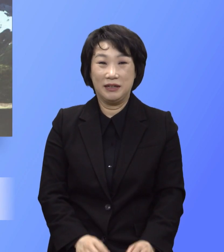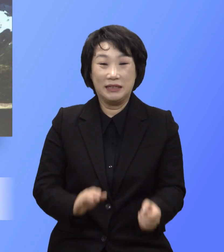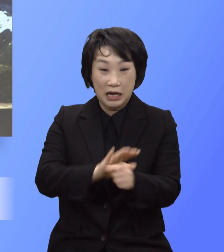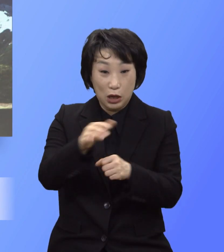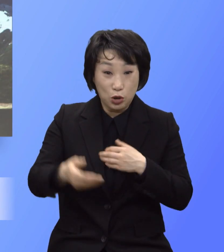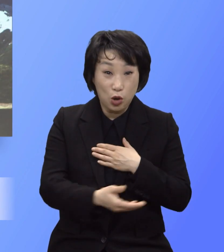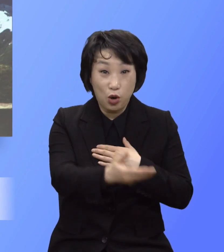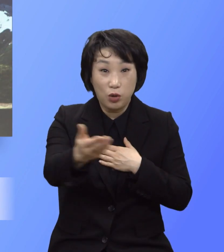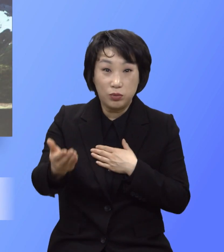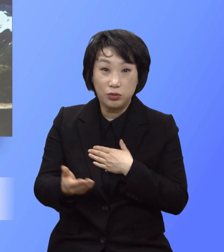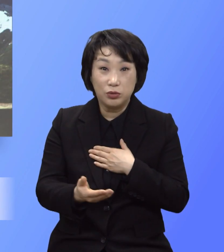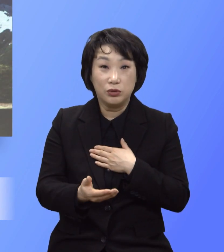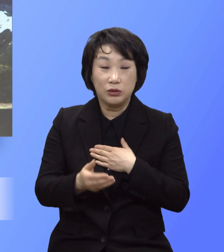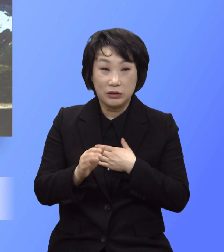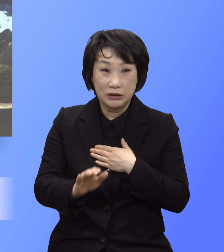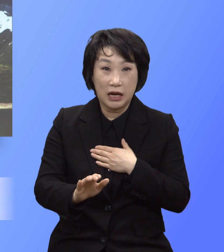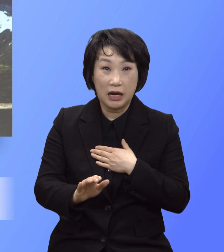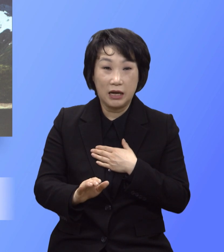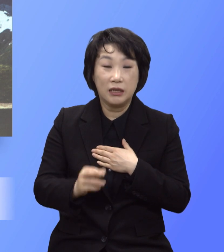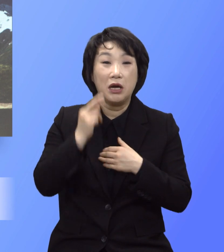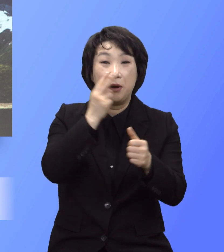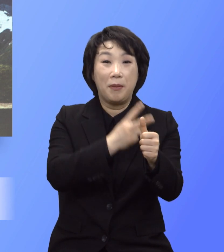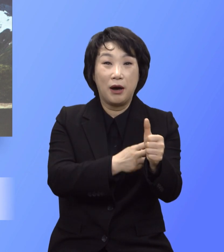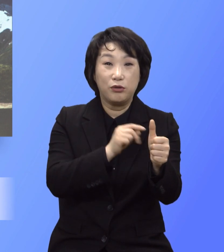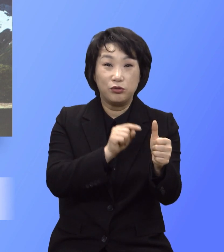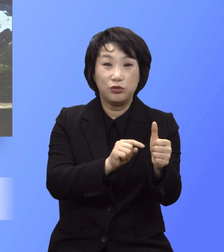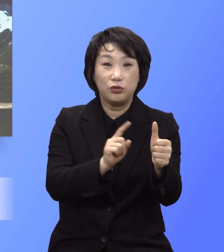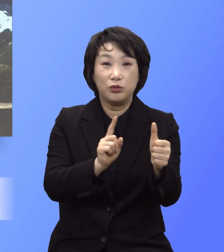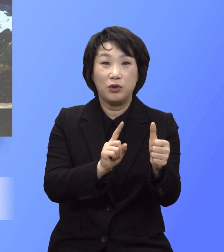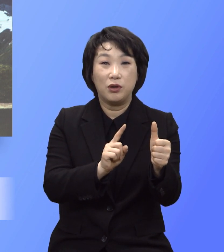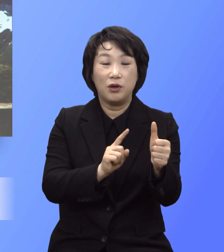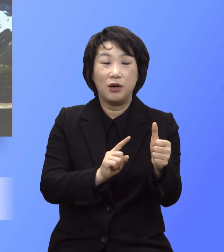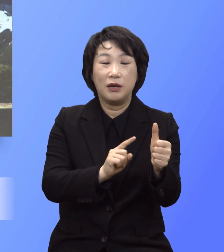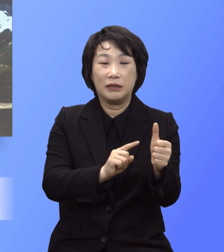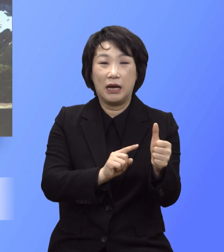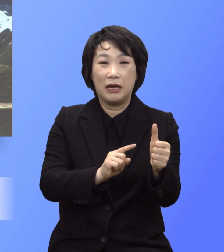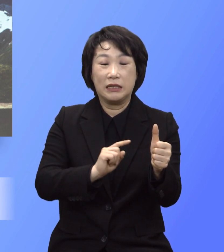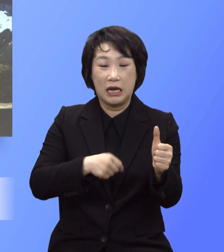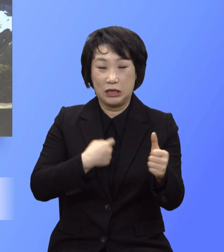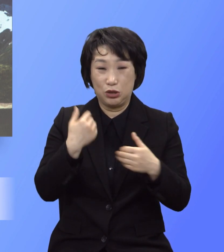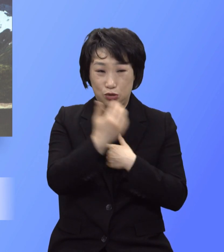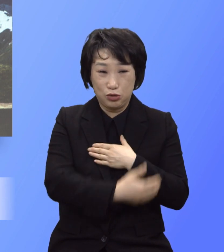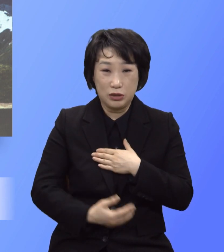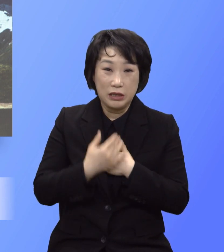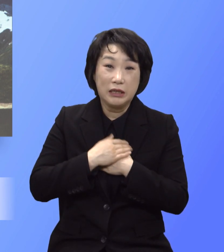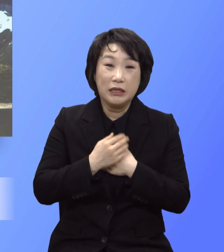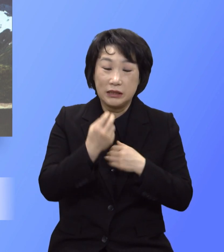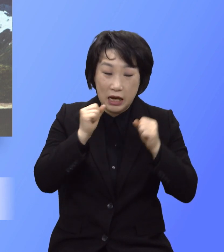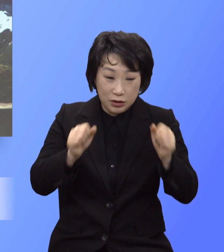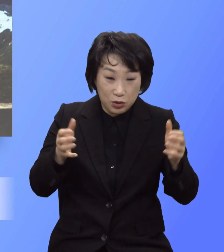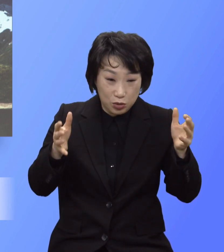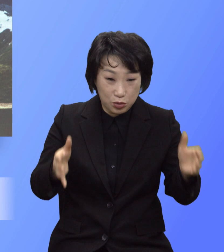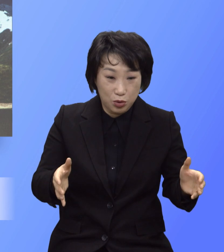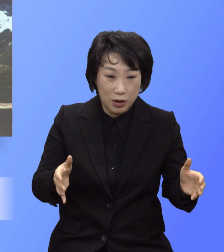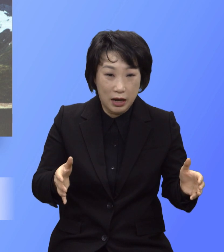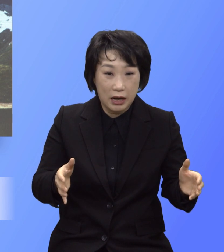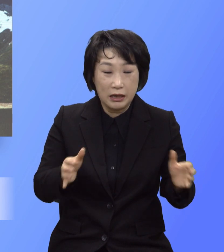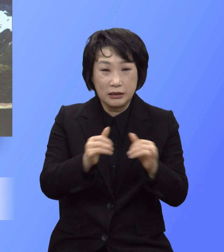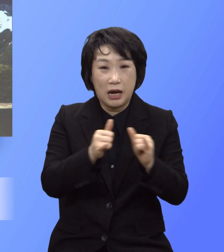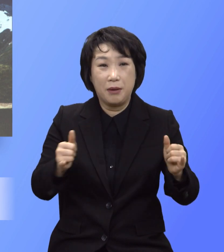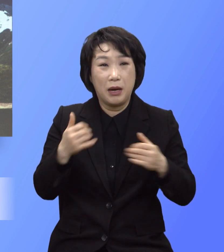사랑하는 여러분, 사도 바울은 자기 육신의 때